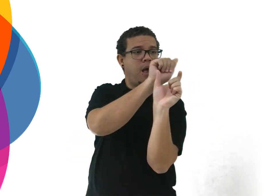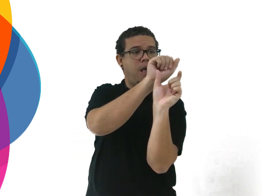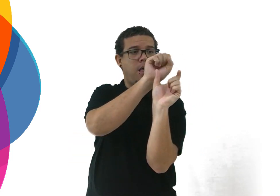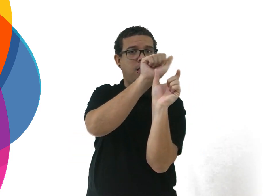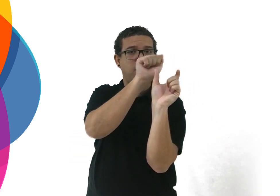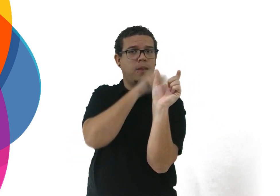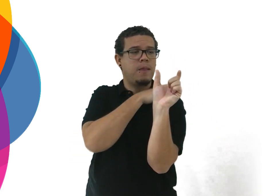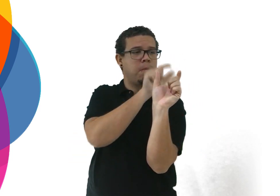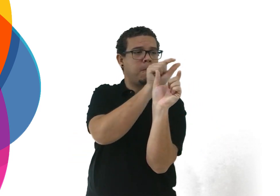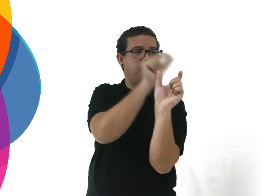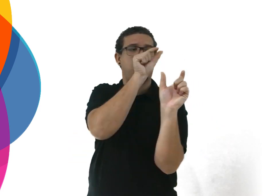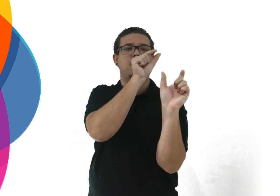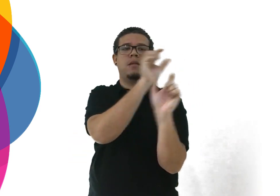casa,